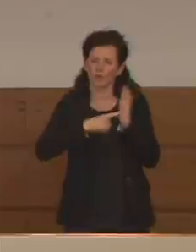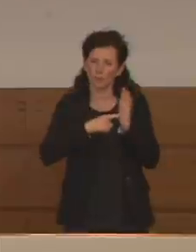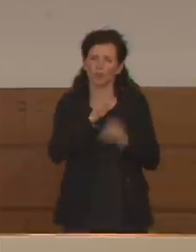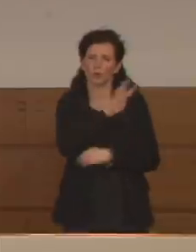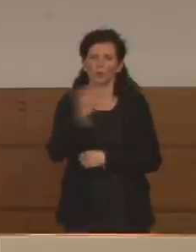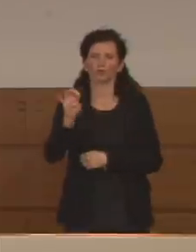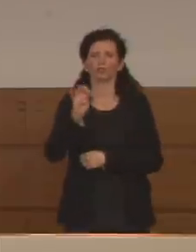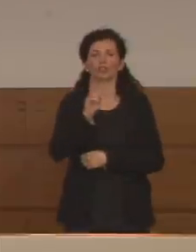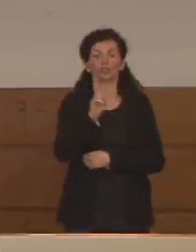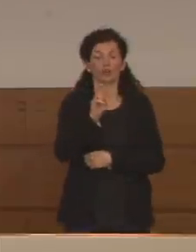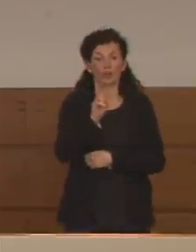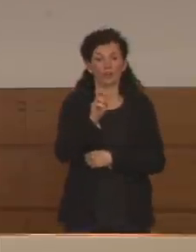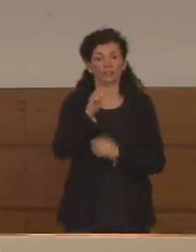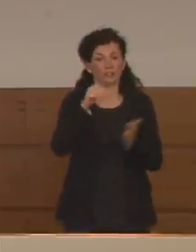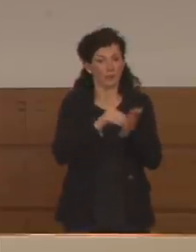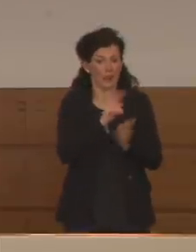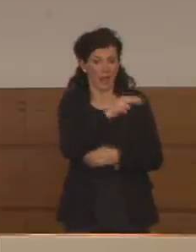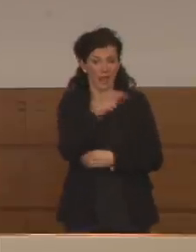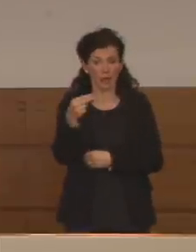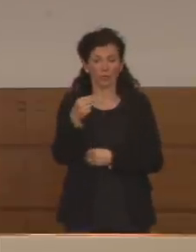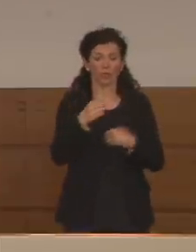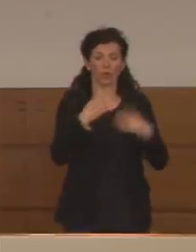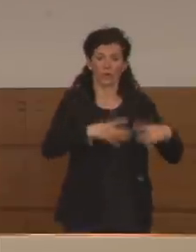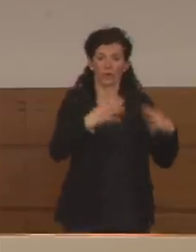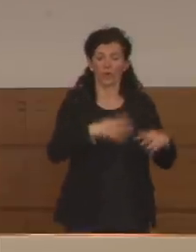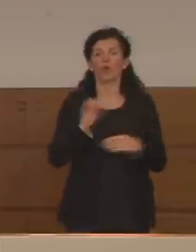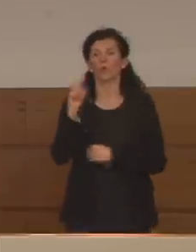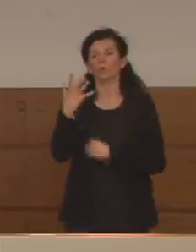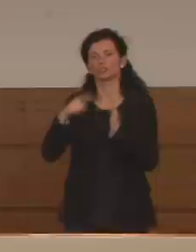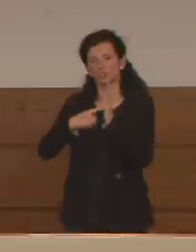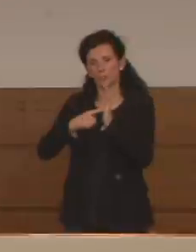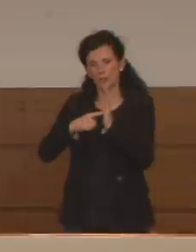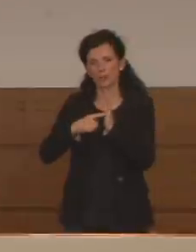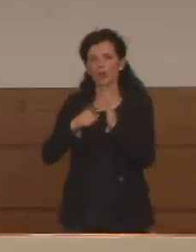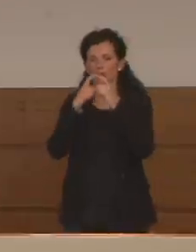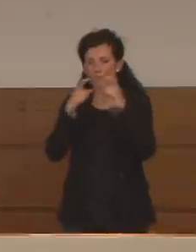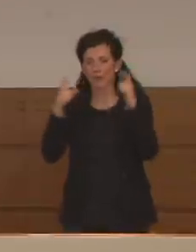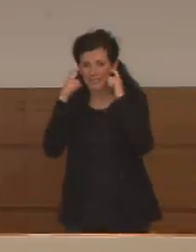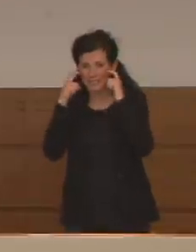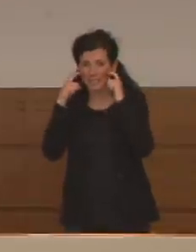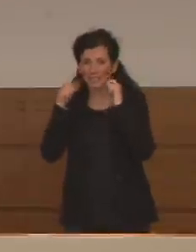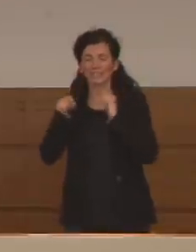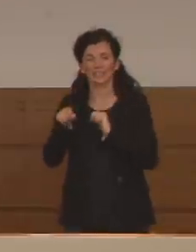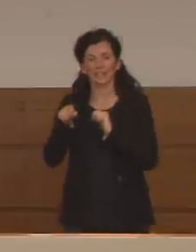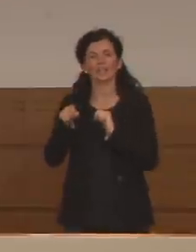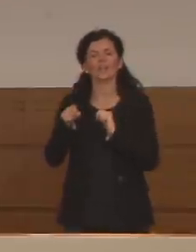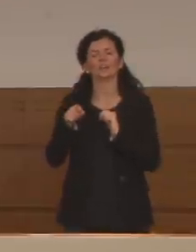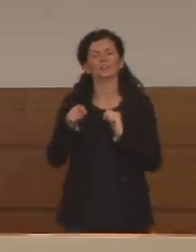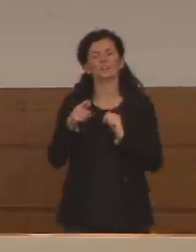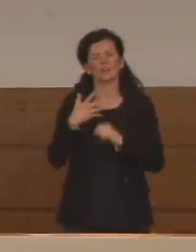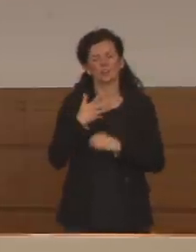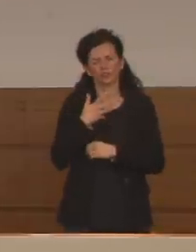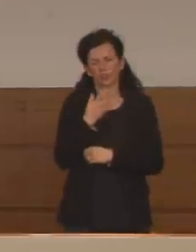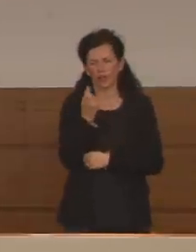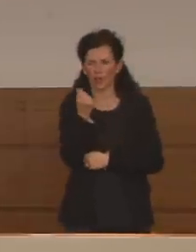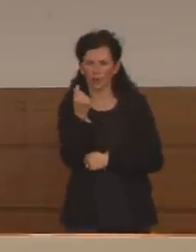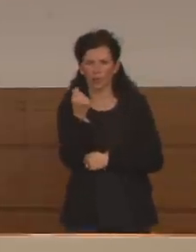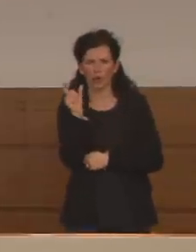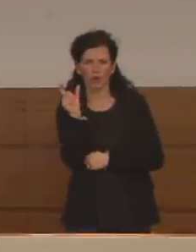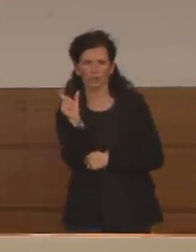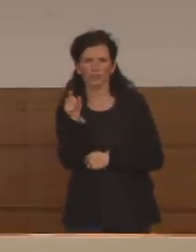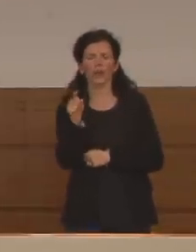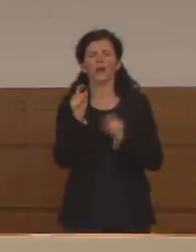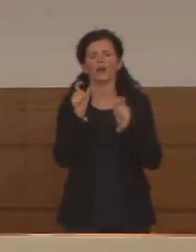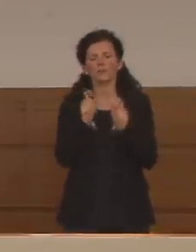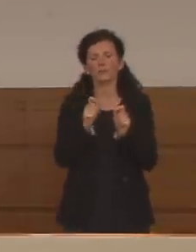mila euro per ventilatori 15 milioni 220 mila euro per mascherine e poi c'è una quota che è relativa alle spese